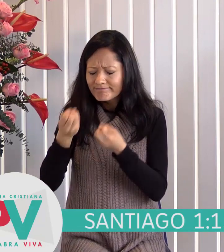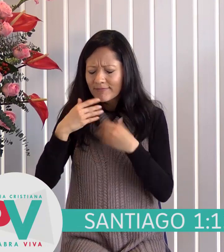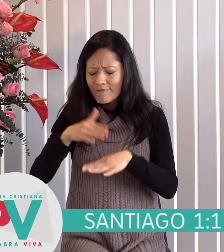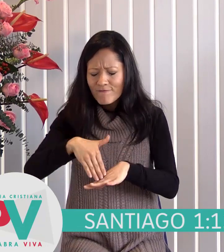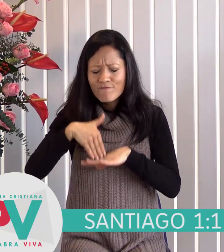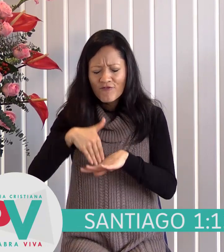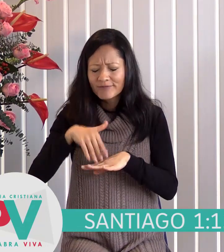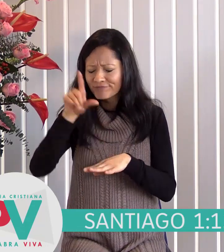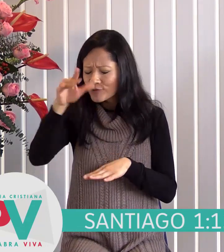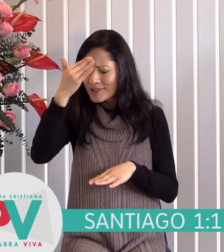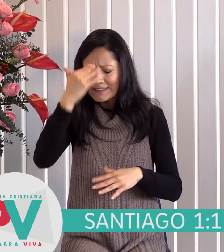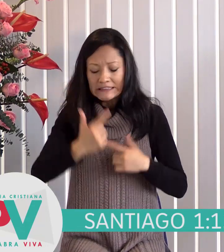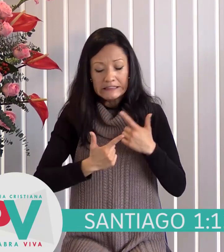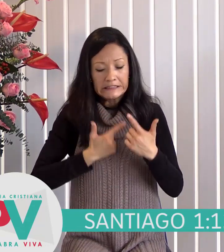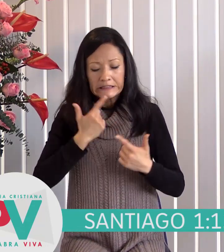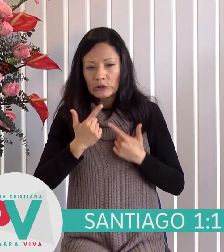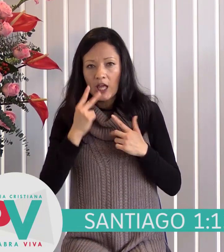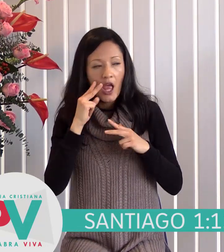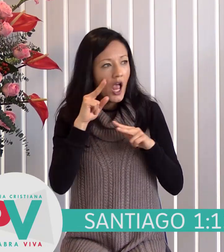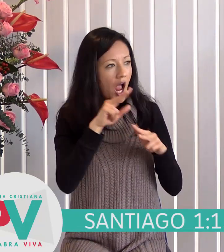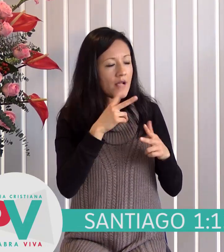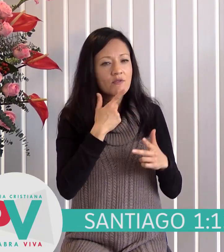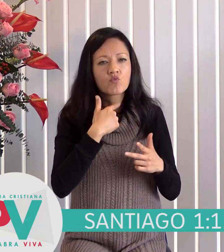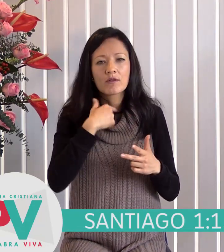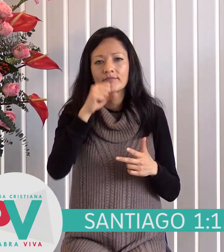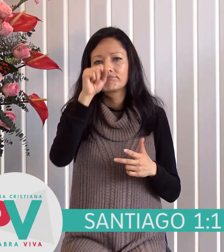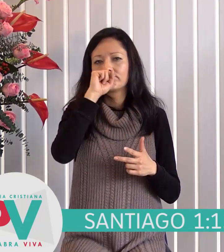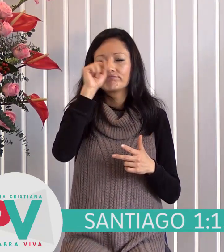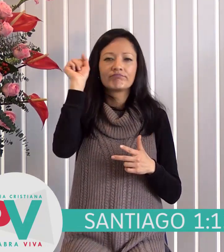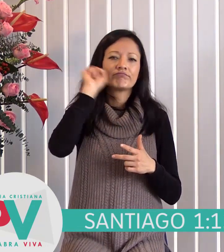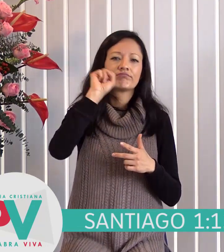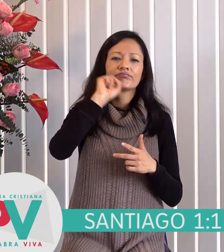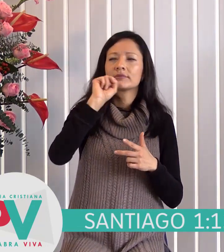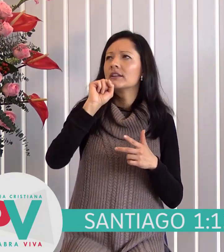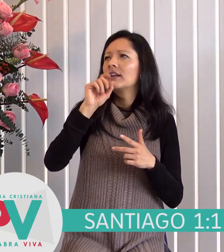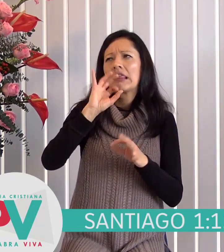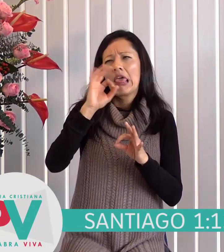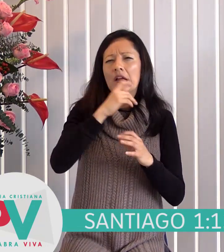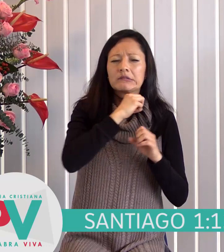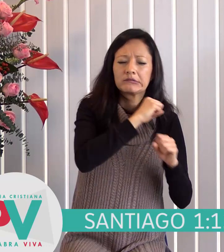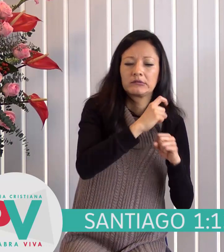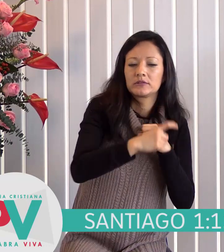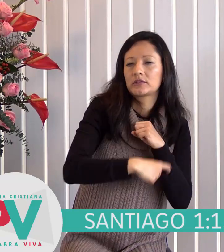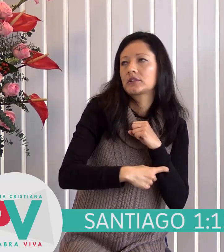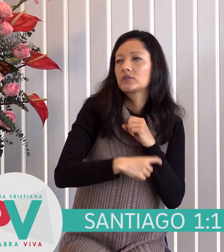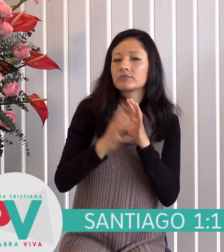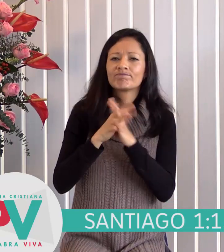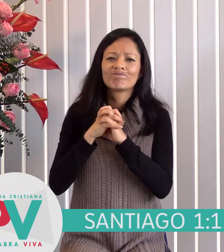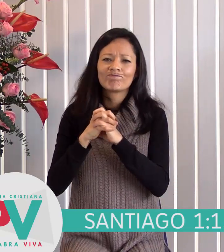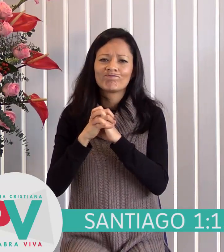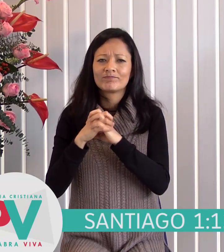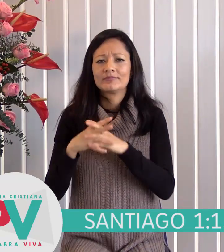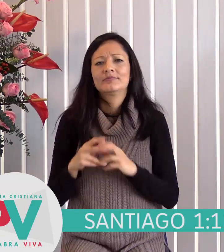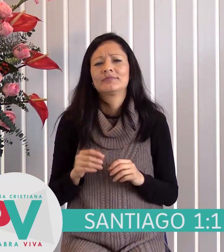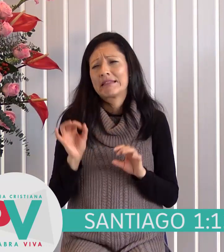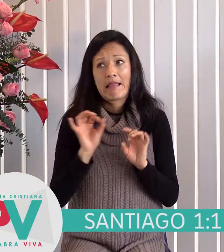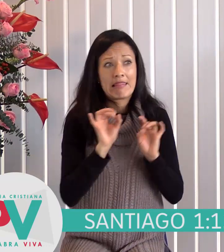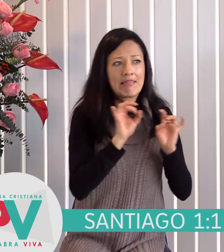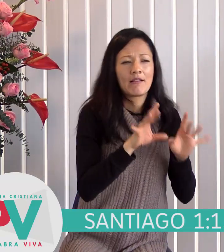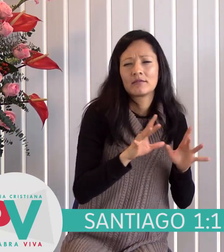fortaleza. ¿Sabes qué? Tú sabes que en eso yo no resisto. No me metas en tentación. No